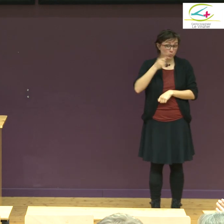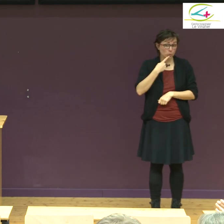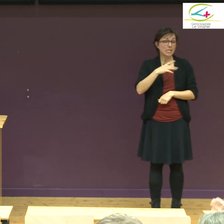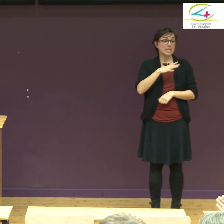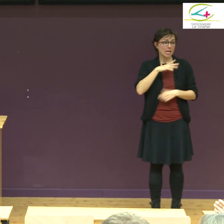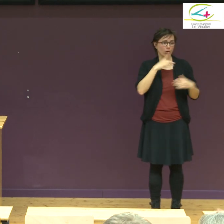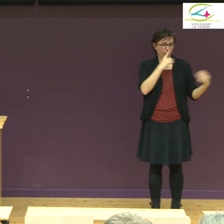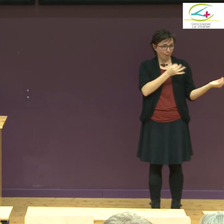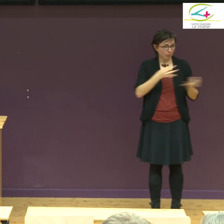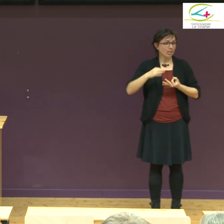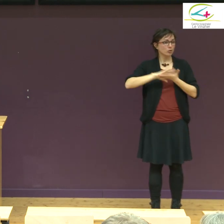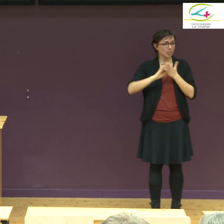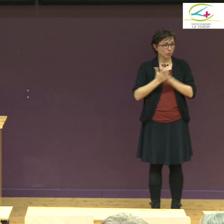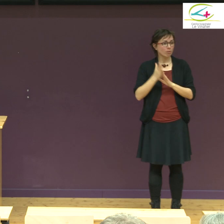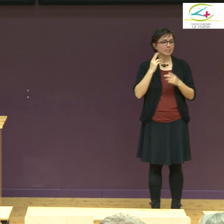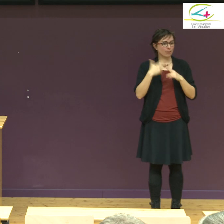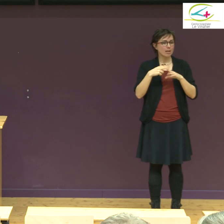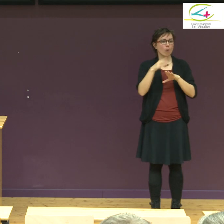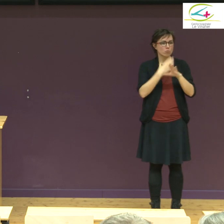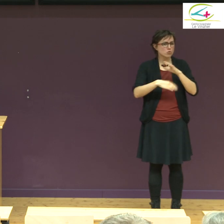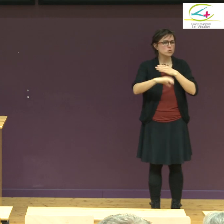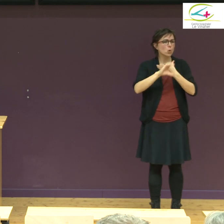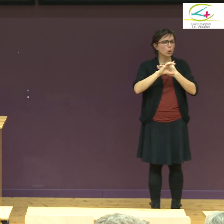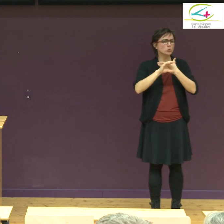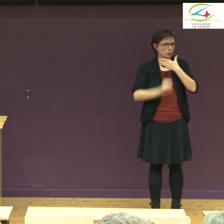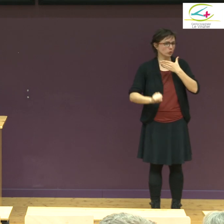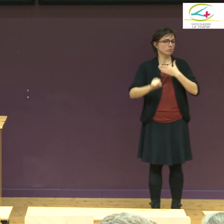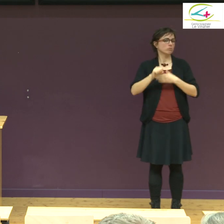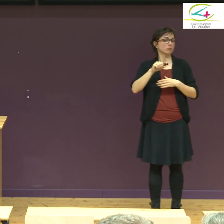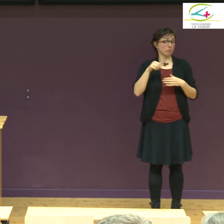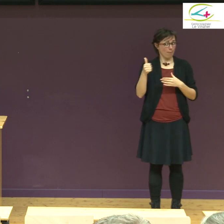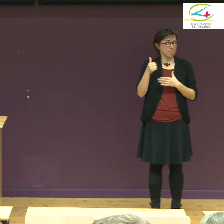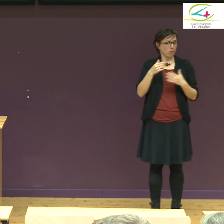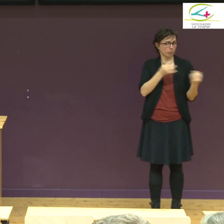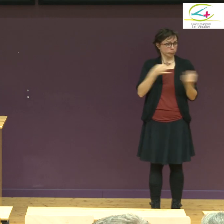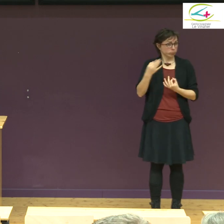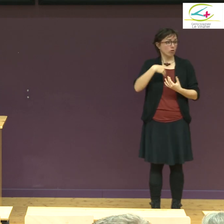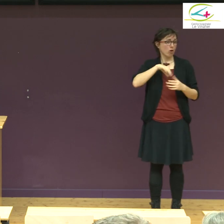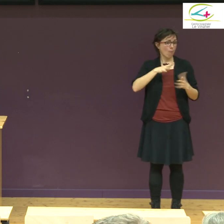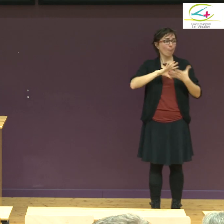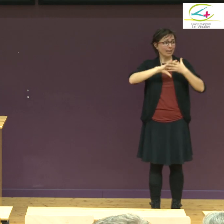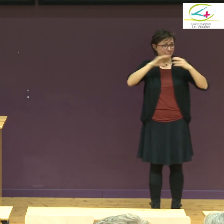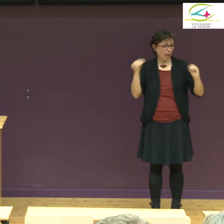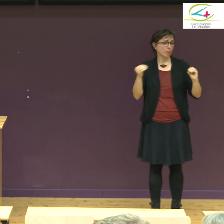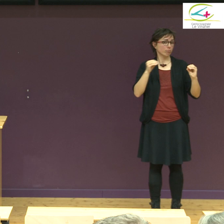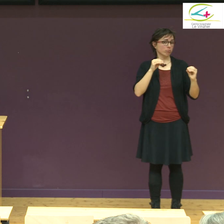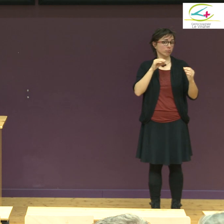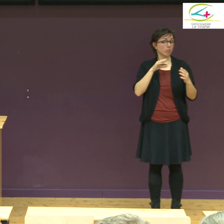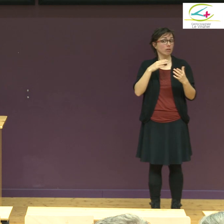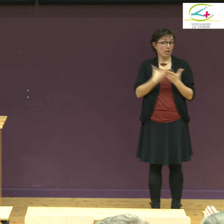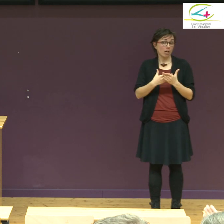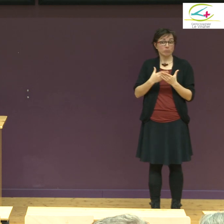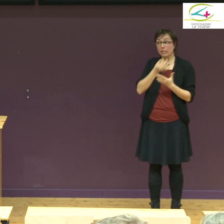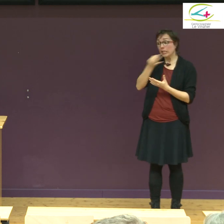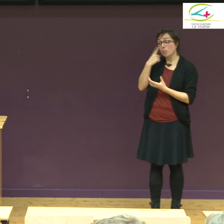de permanence, une association qui s'appelle Survivre, qui fait des permanences par Skype. Oui, d'accord. Génial.